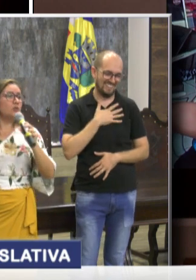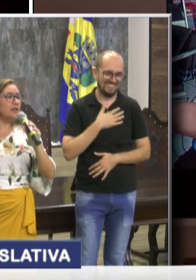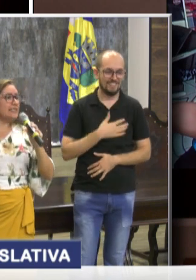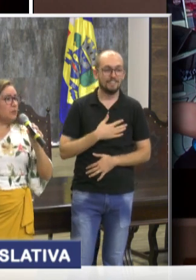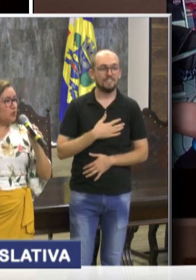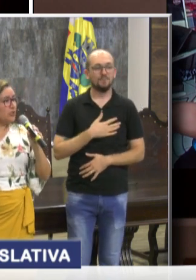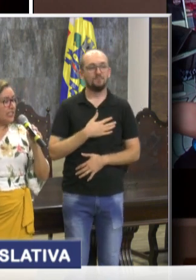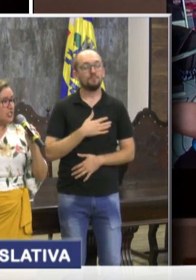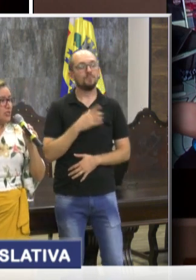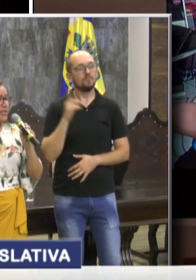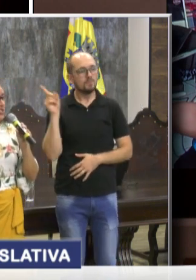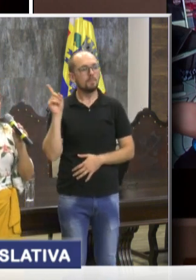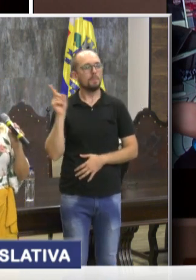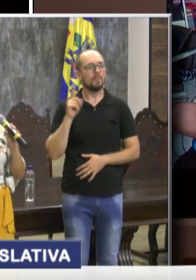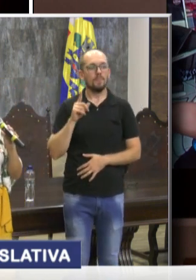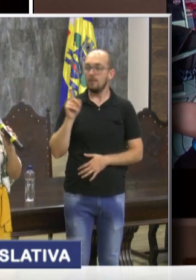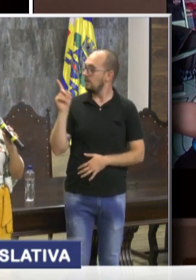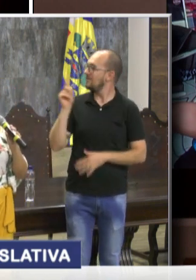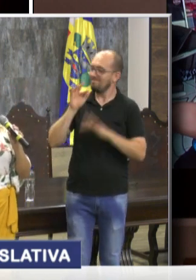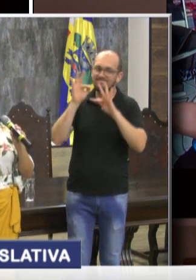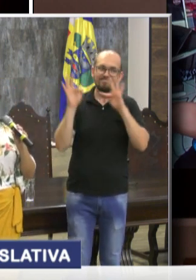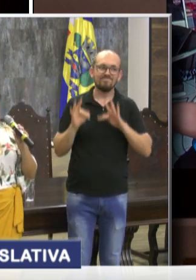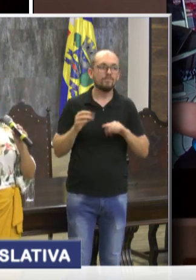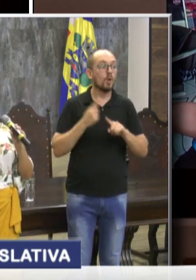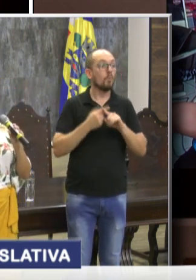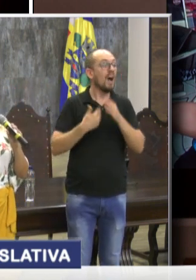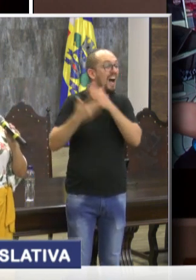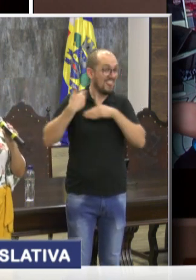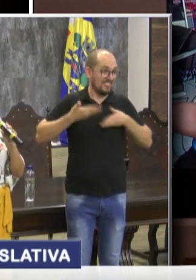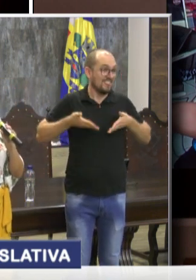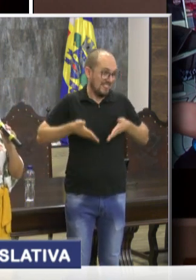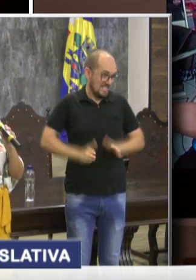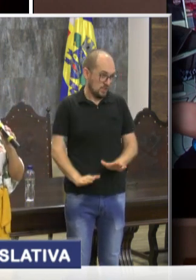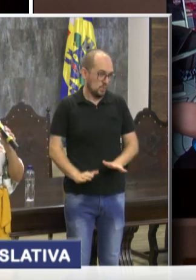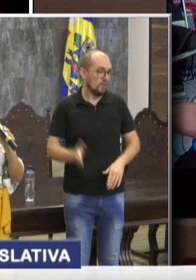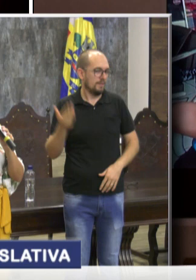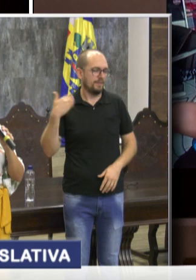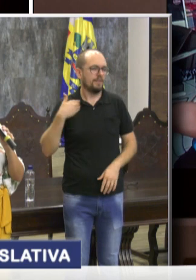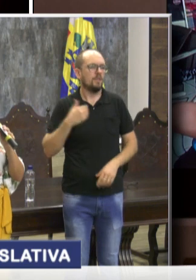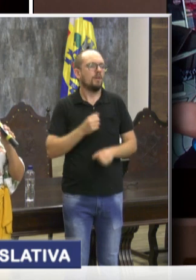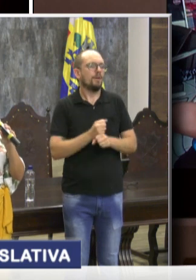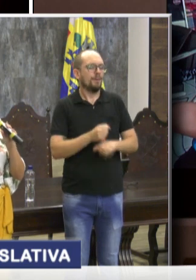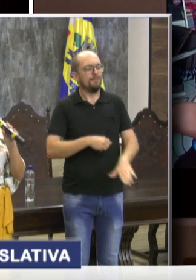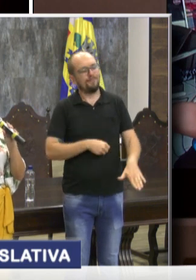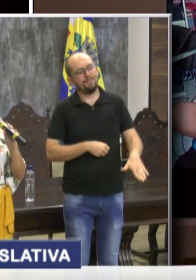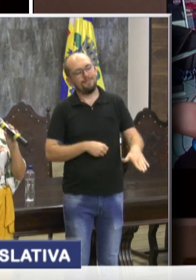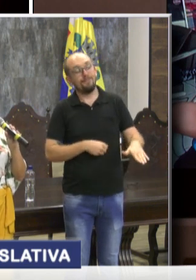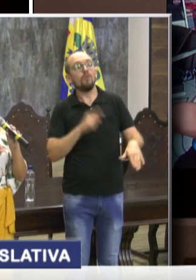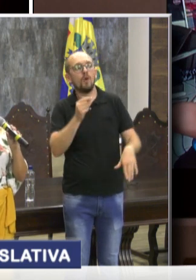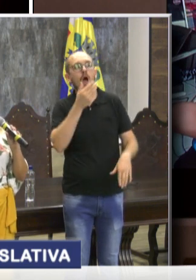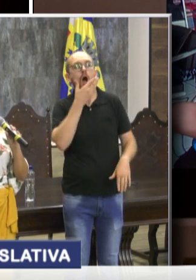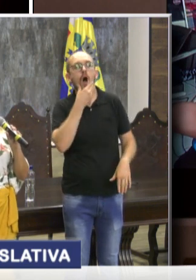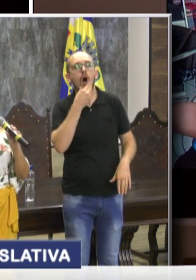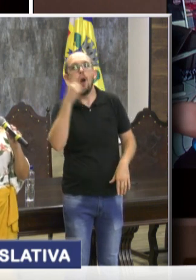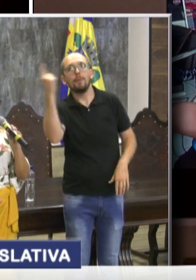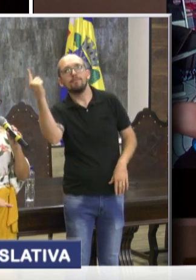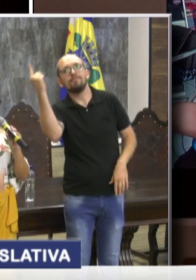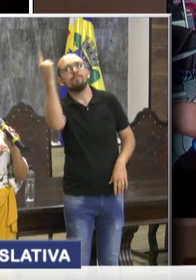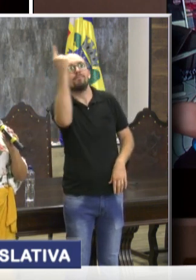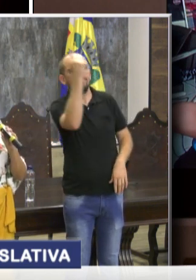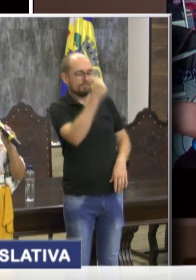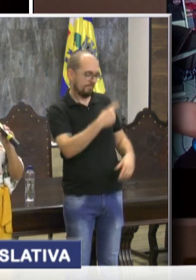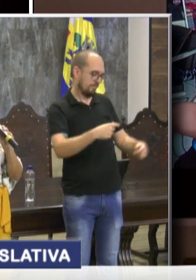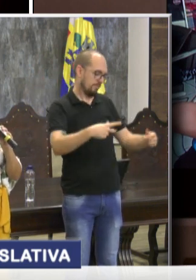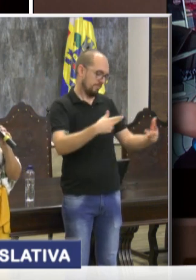Uma surpresa muito grande. Desde que ele nasceu, um cabeleireiro vai na casa dele para cortar o cabelo. A dentista é prima da mãe,